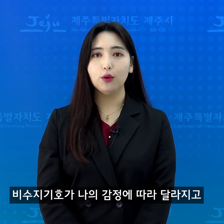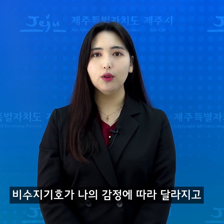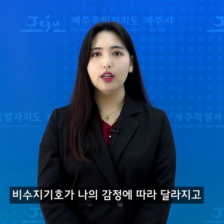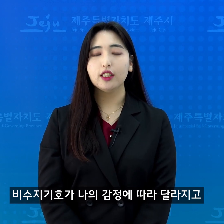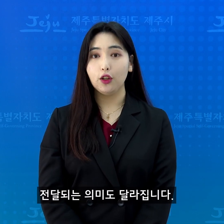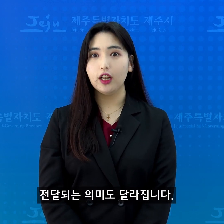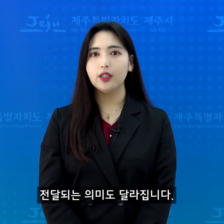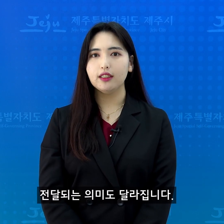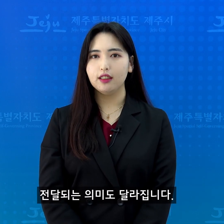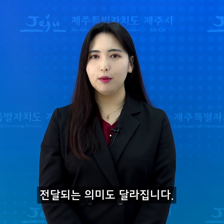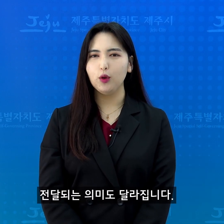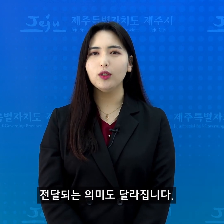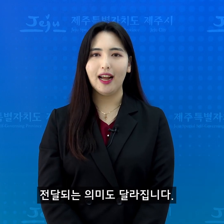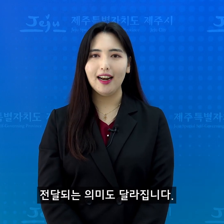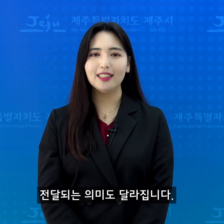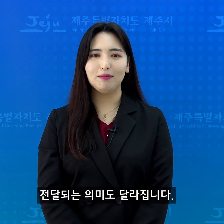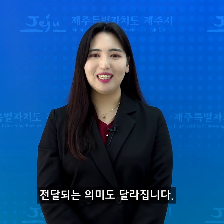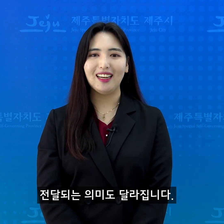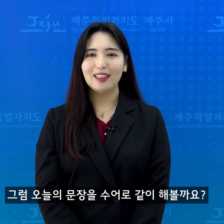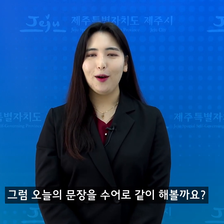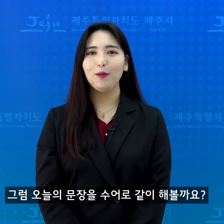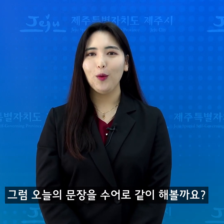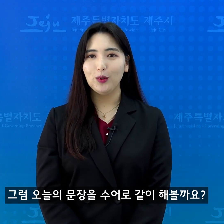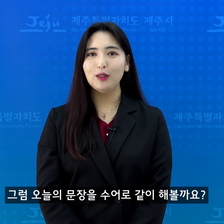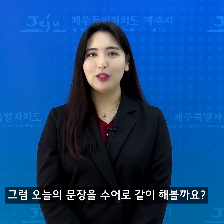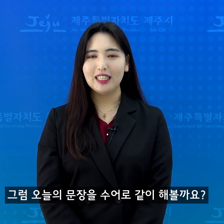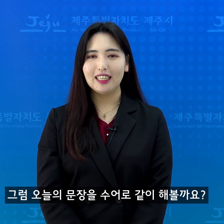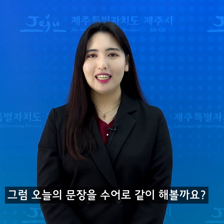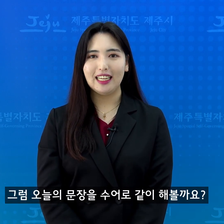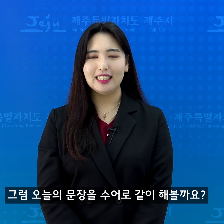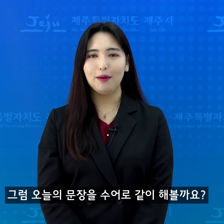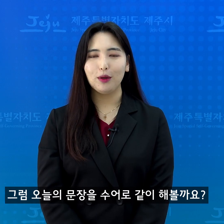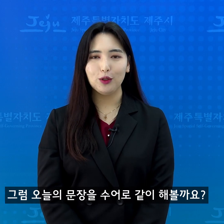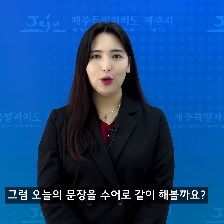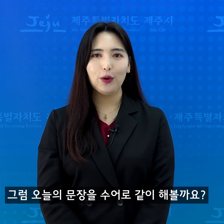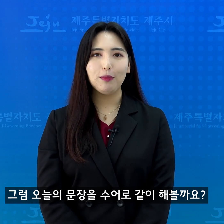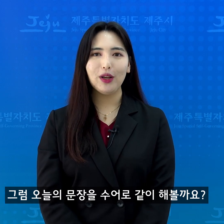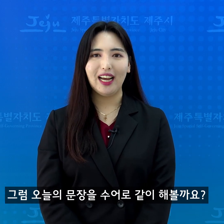전달되는 의미도 달라집니다. 그럼 오늘 문장을 같이 한번 수어로 해볼까요?